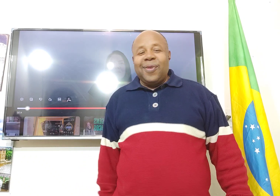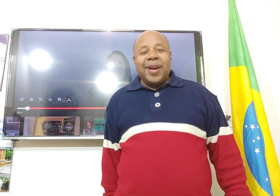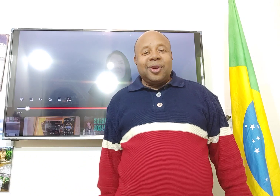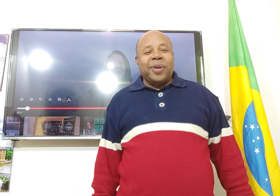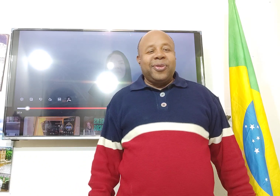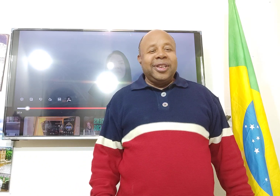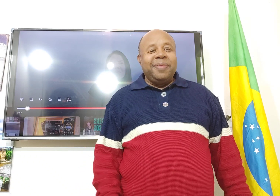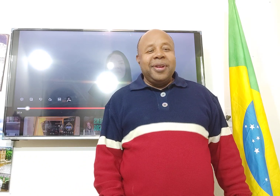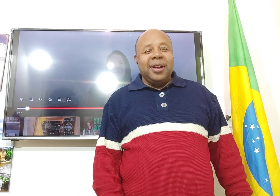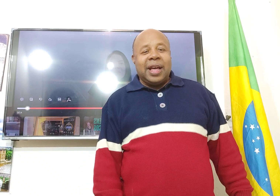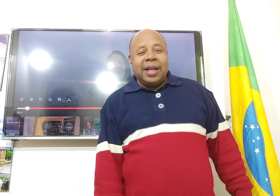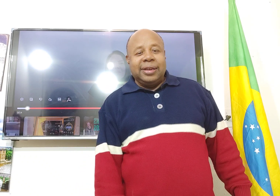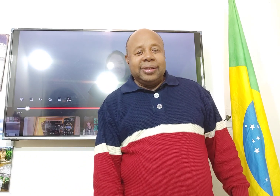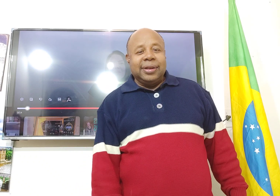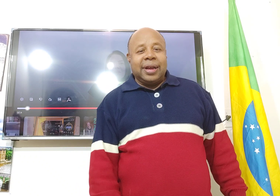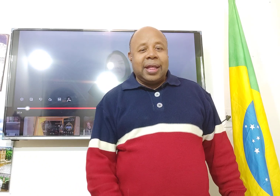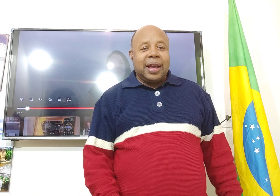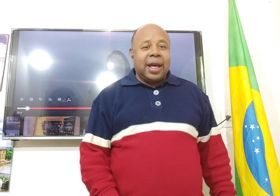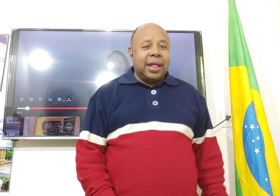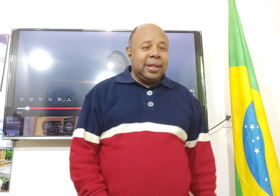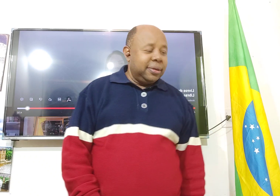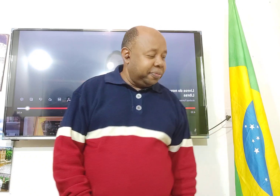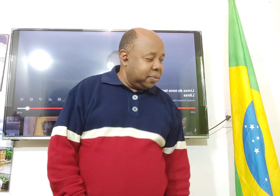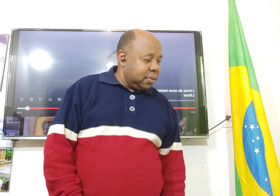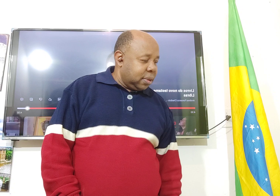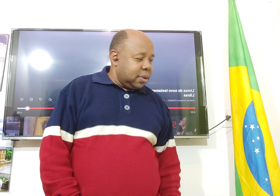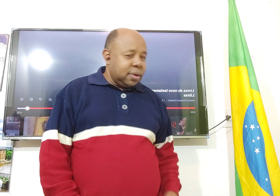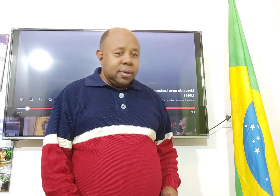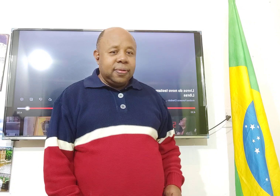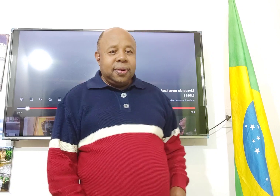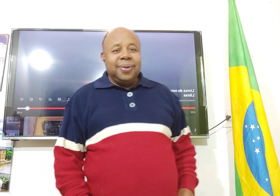Conversa com o pastor Demir lá, da casa. Viu?